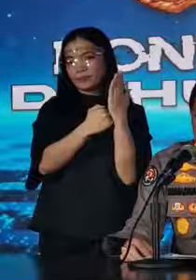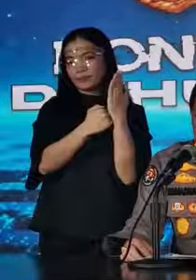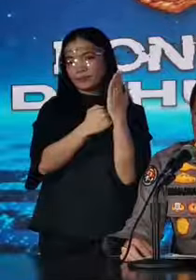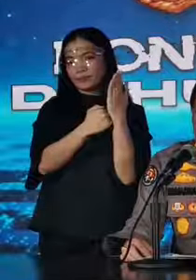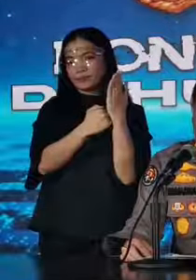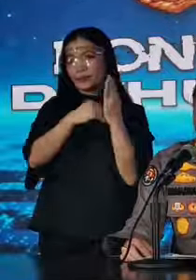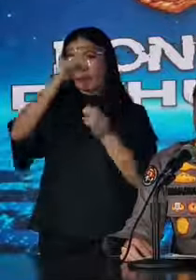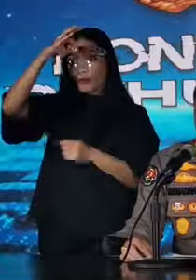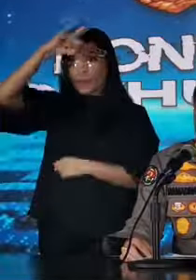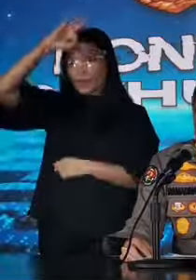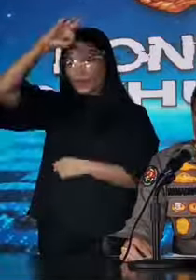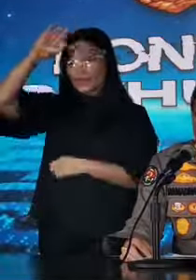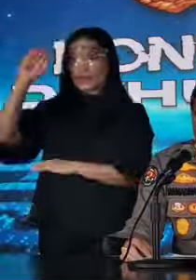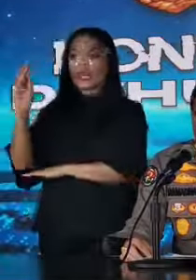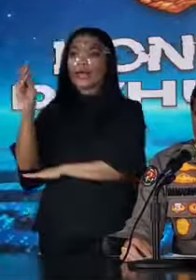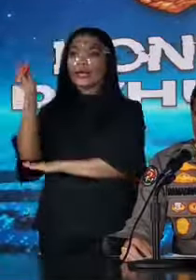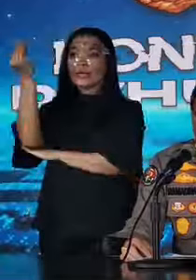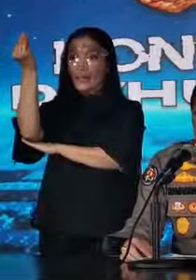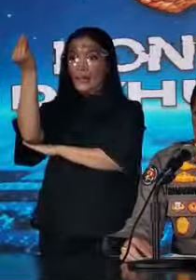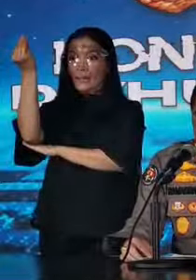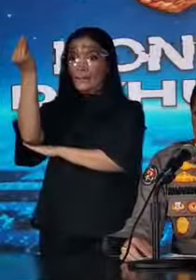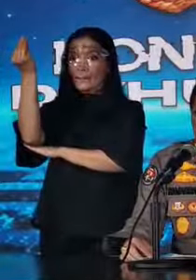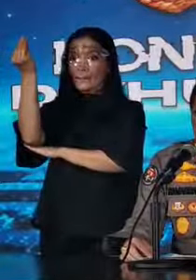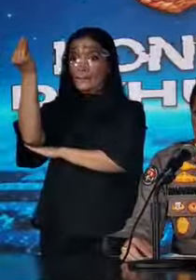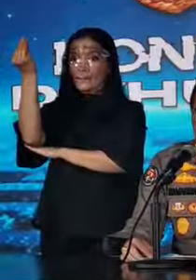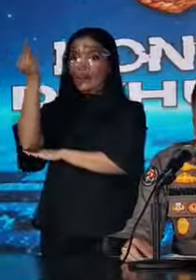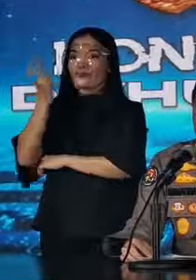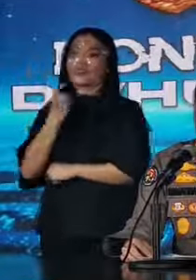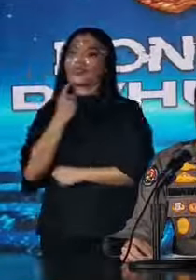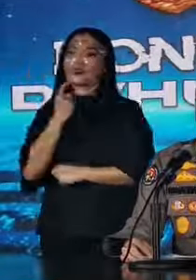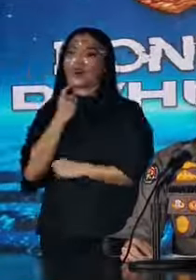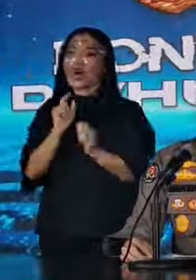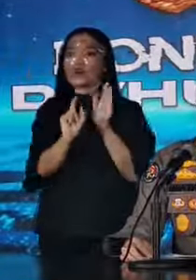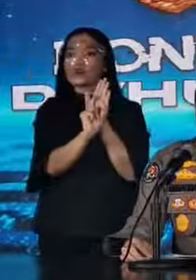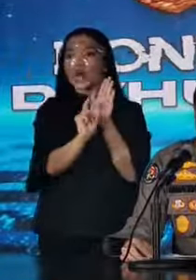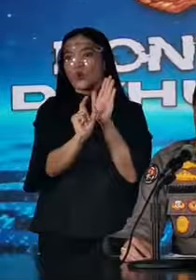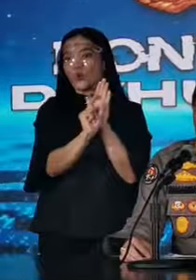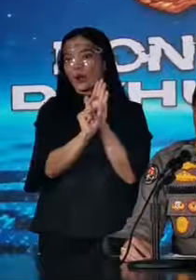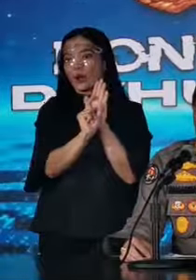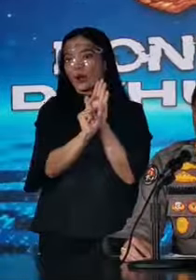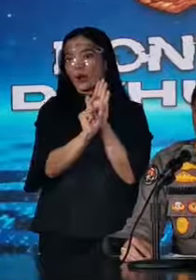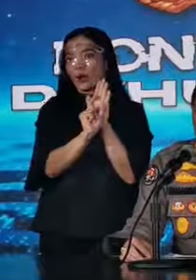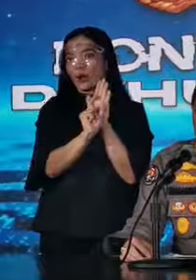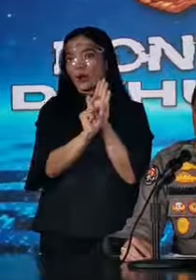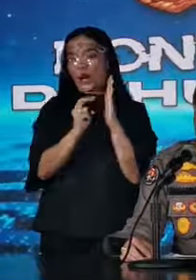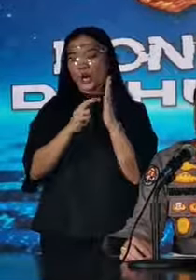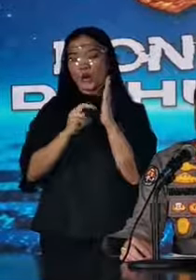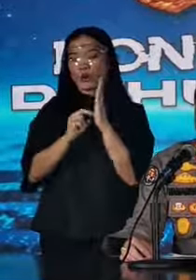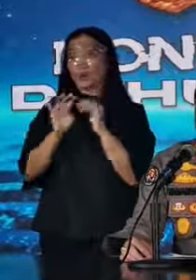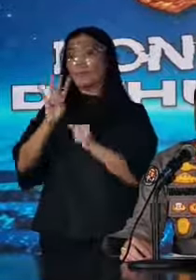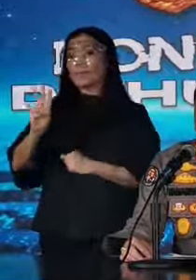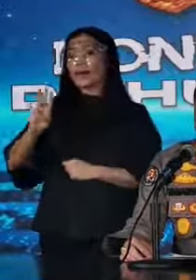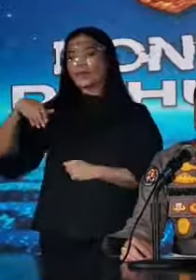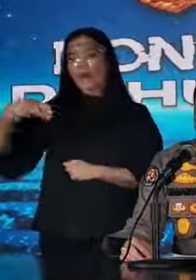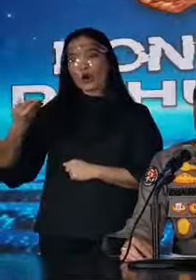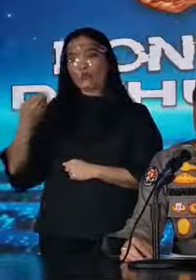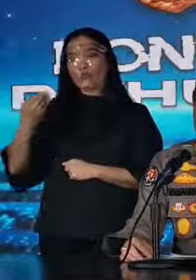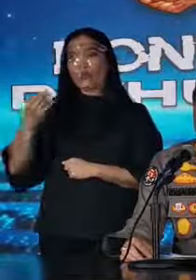oleh Polda Metro Jaya tentang Undang-Undang Nomor 4 Tahun